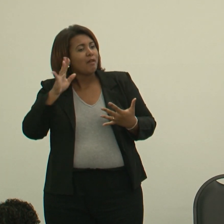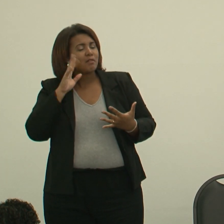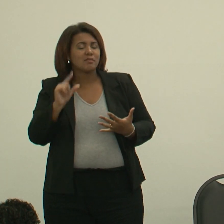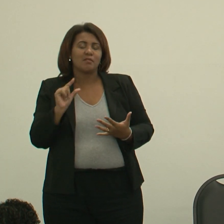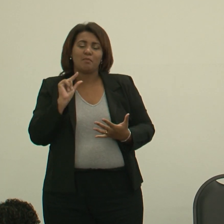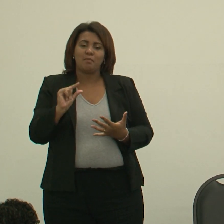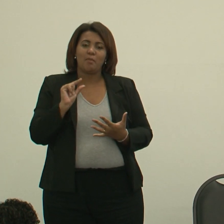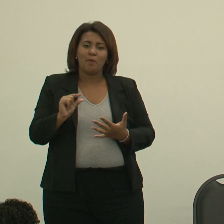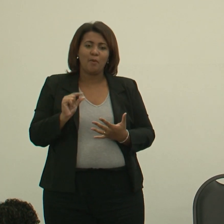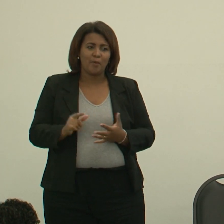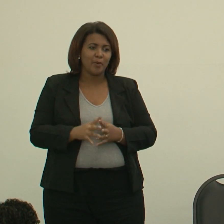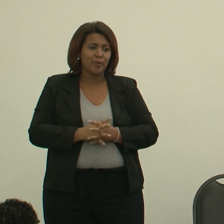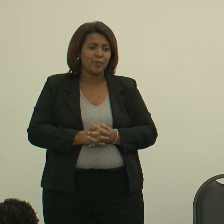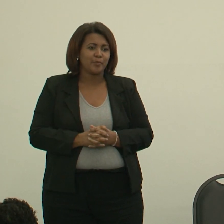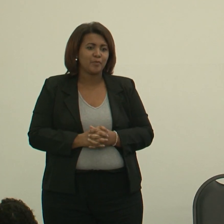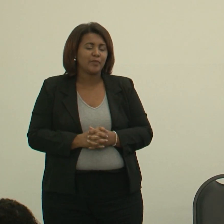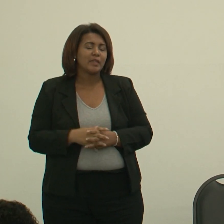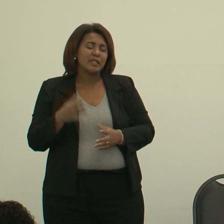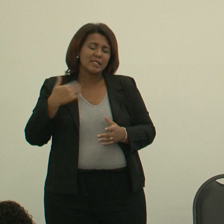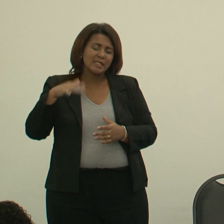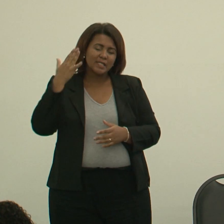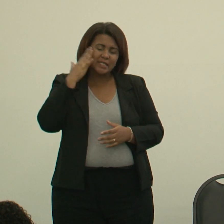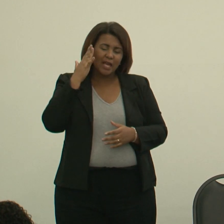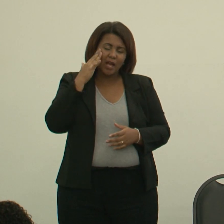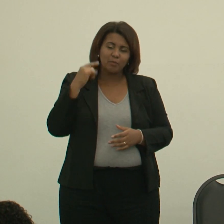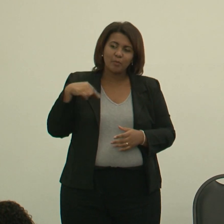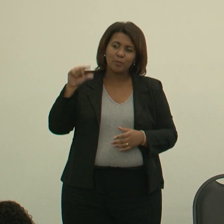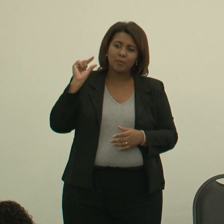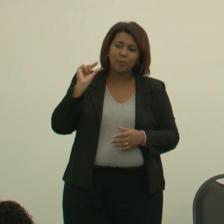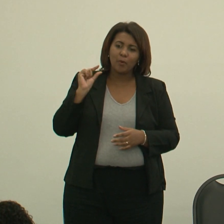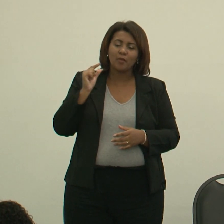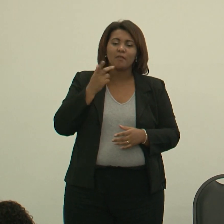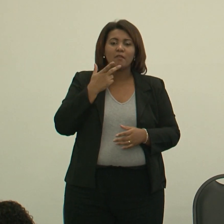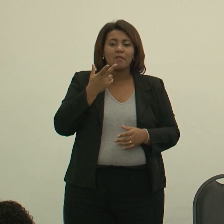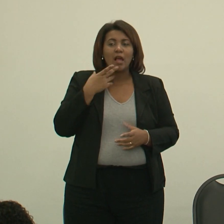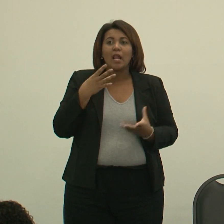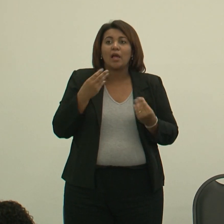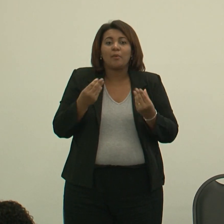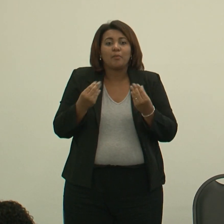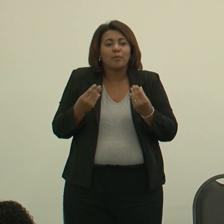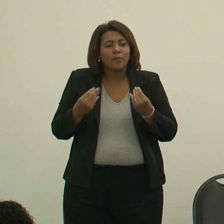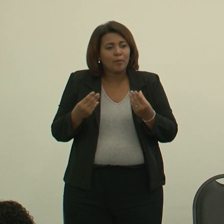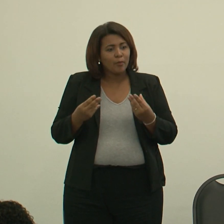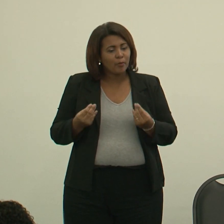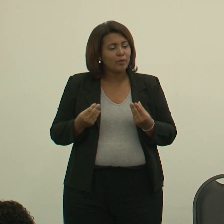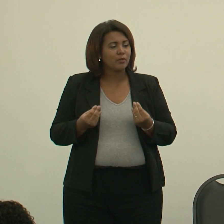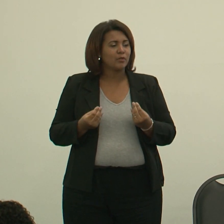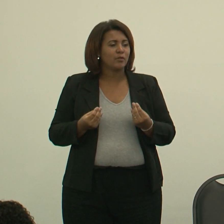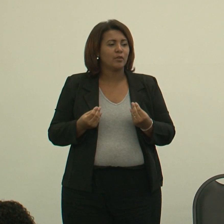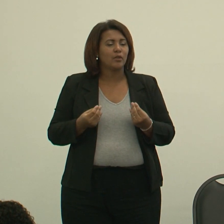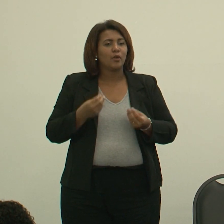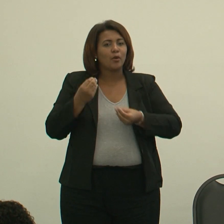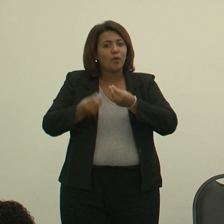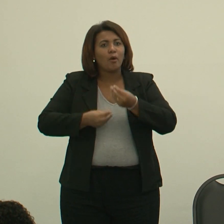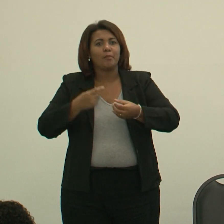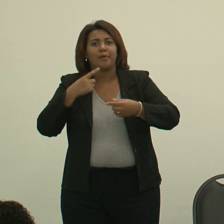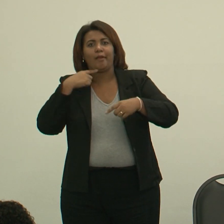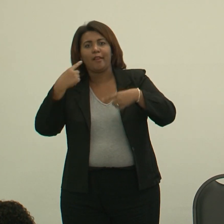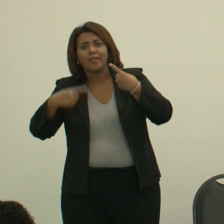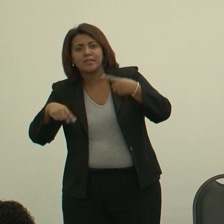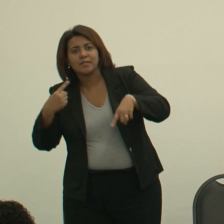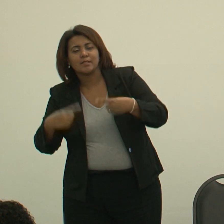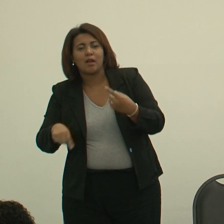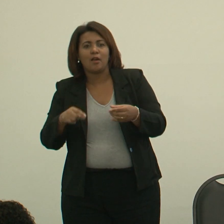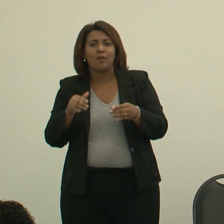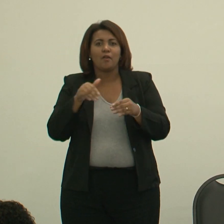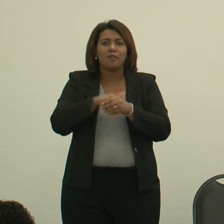embora recentemente, ultimamente, né, a gente vem falando muito sobre essa questão, mas em termos de eleições, todo mundo